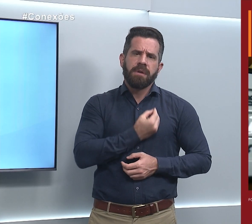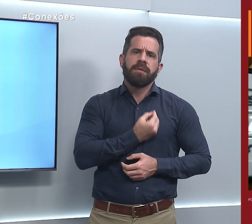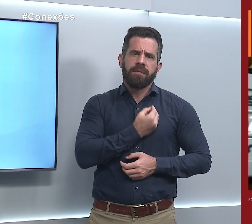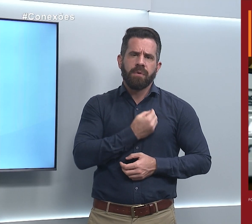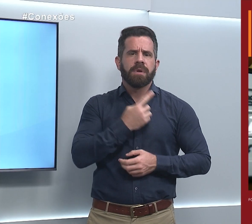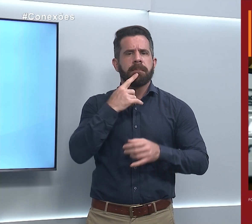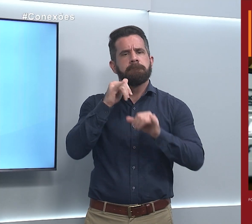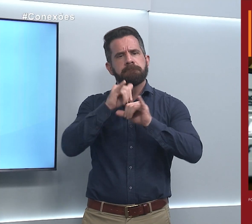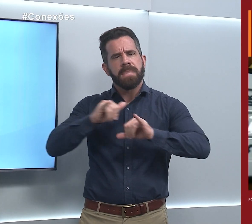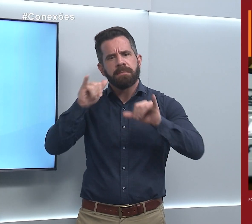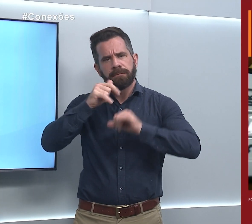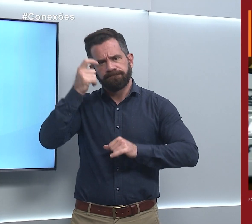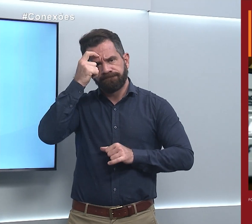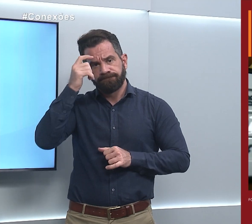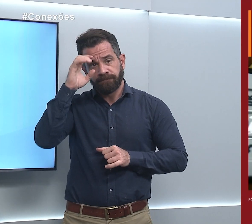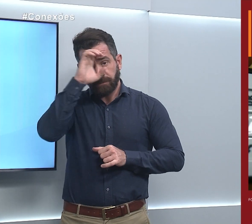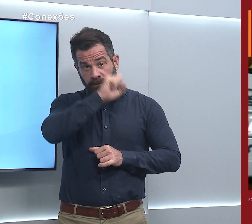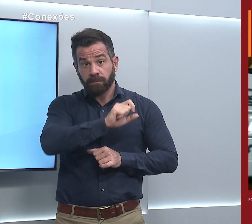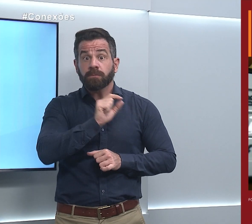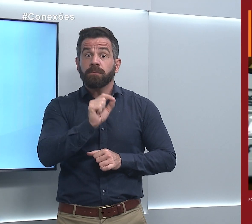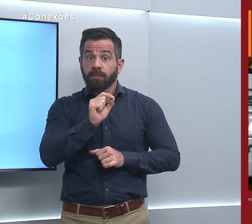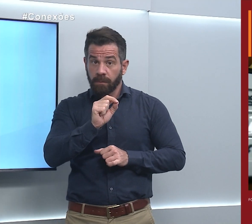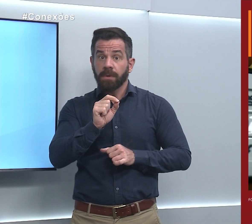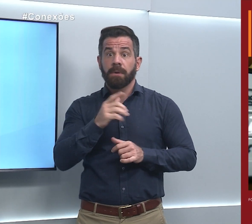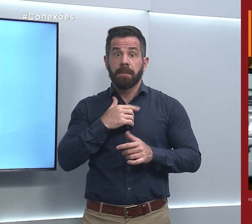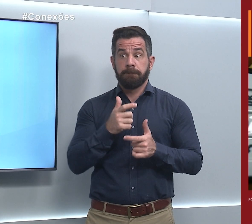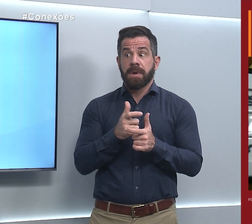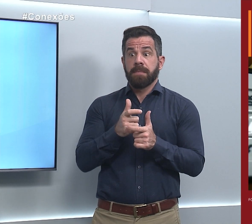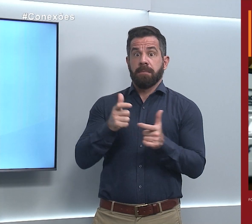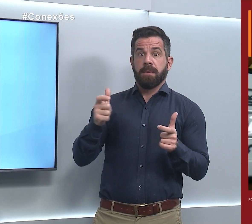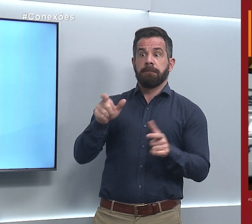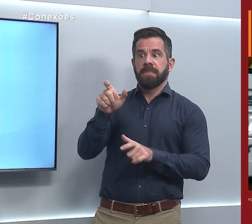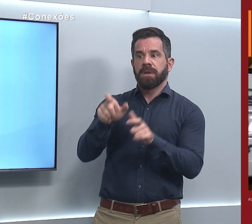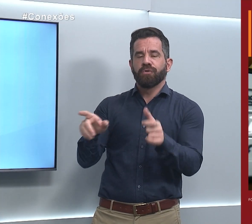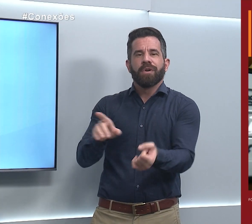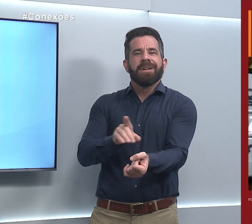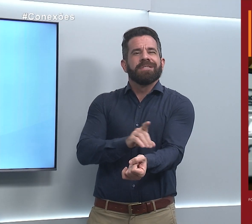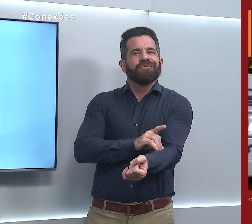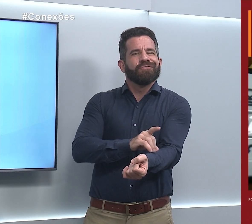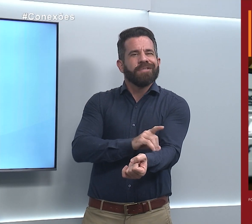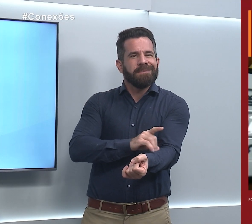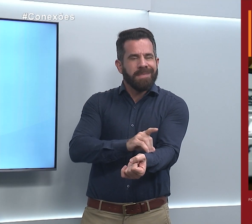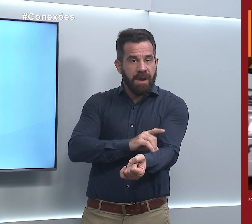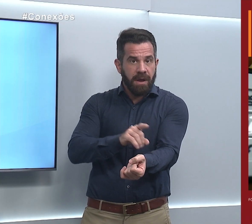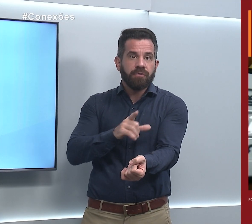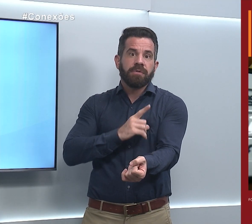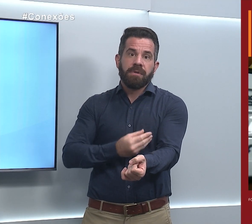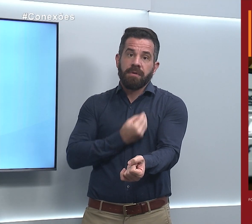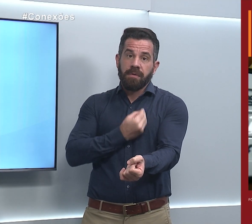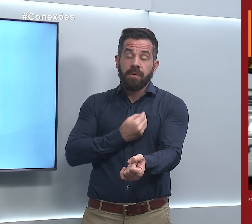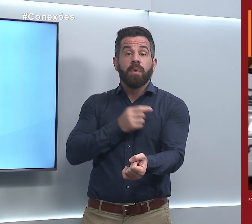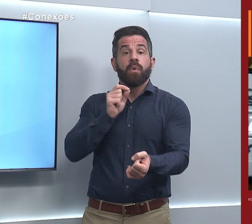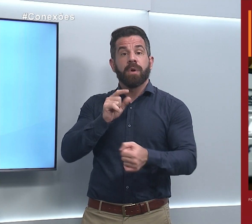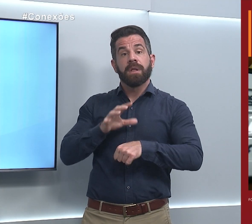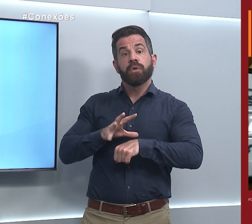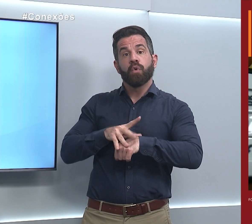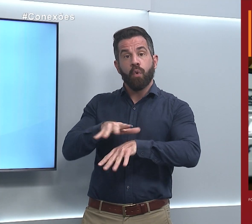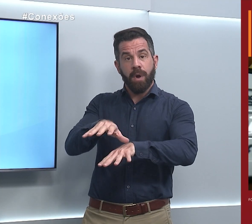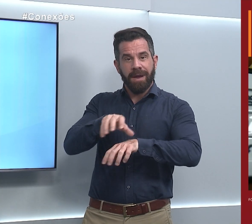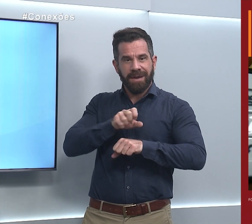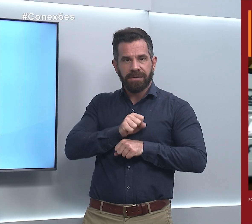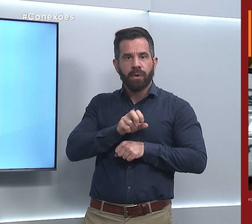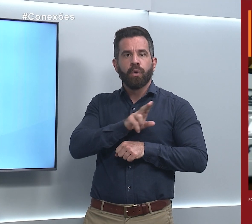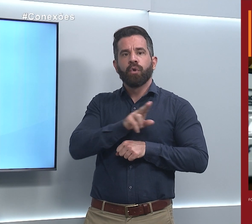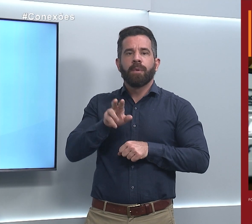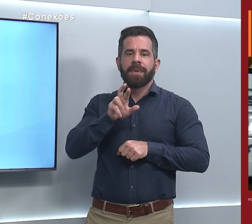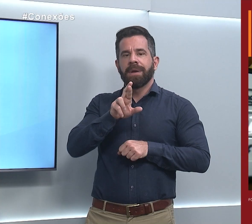alerta para os riscos aumentados que os diabéticos apresentam de desenvolverem a retinopatia